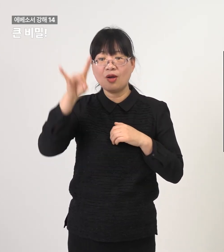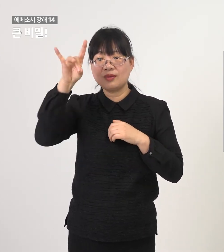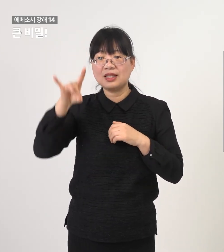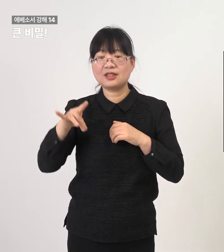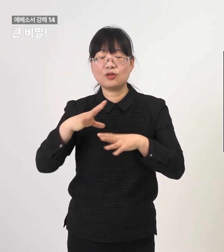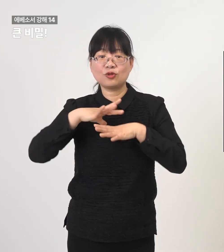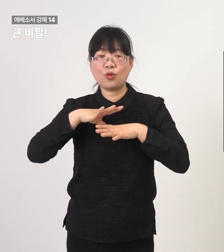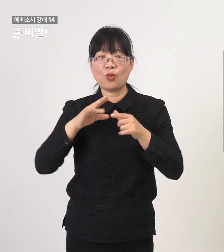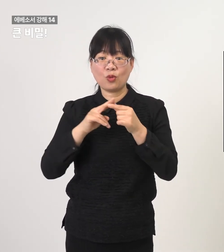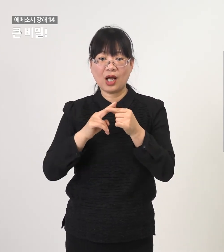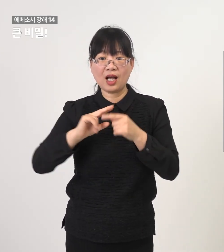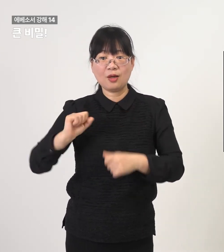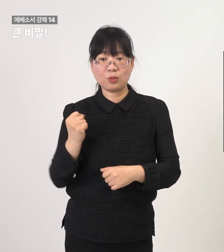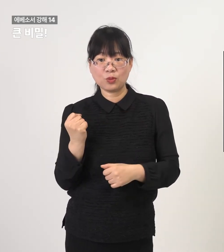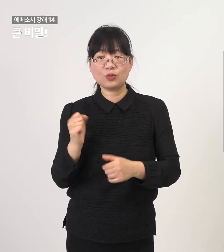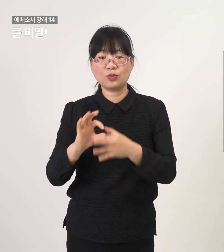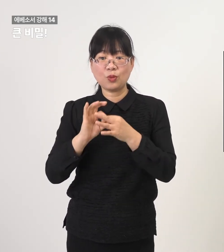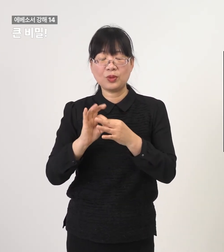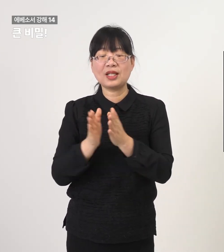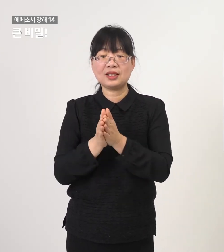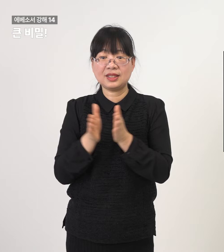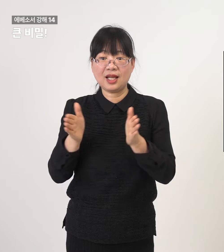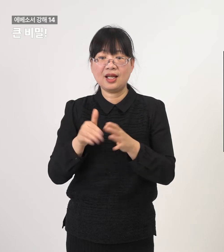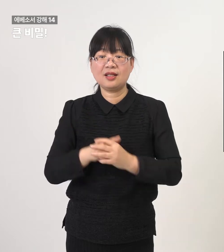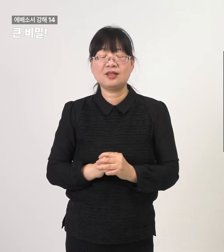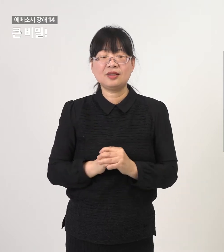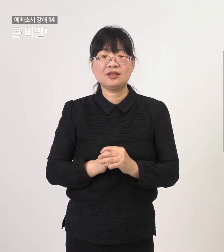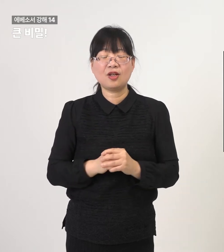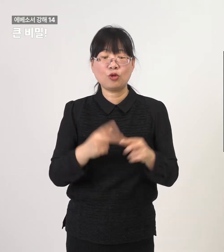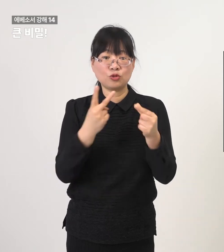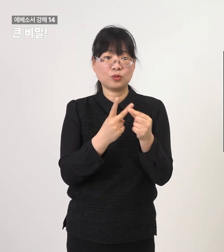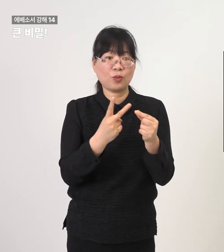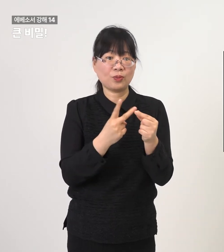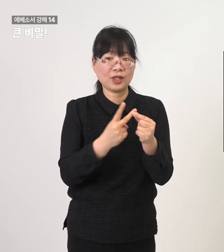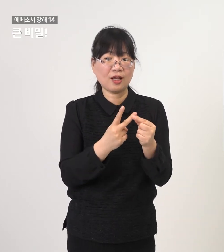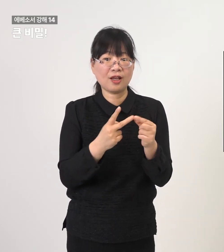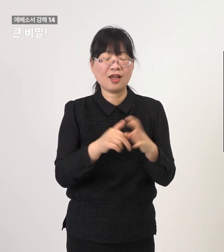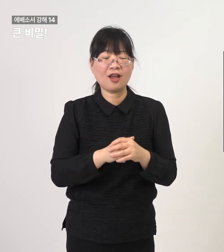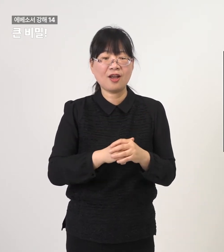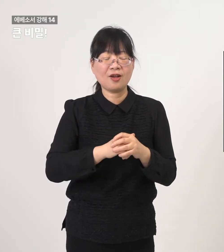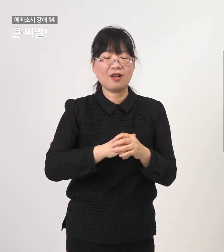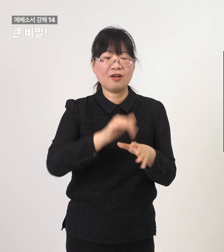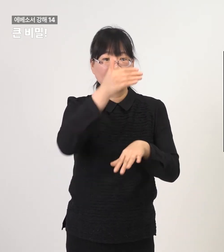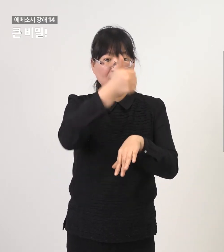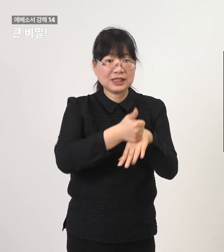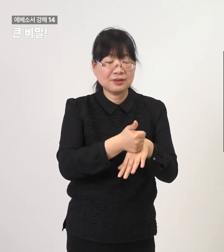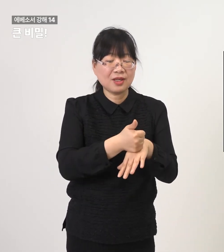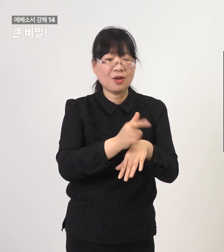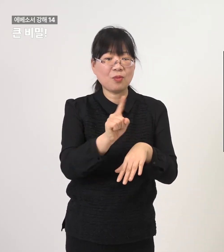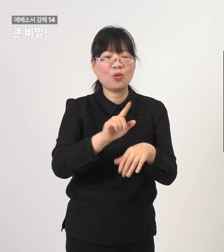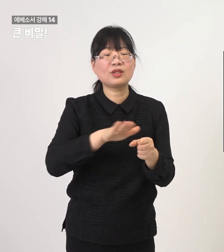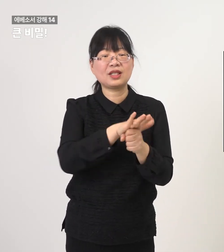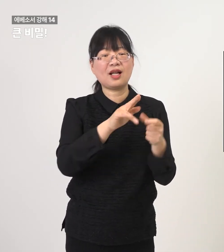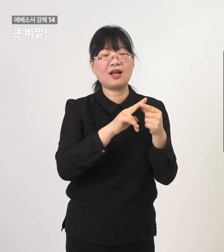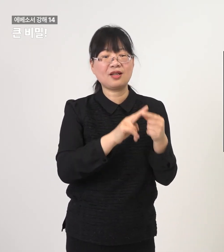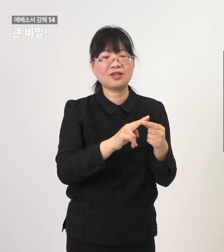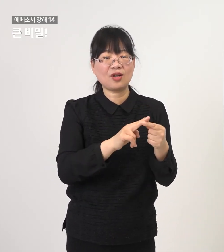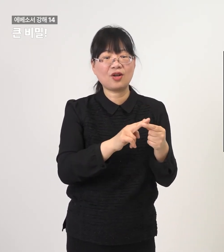두려움과 복종으로 시작을 했어요. 그렇죠? 예. 근데 두 번째는 마지막 말미에는